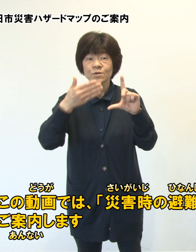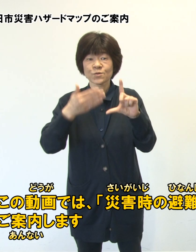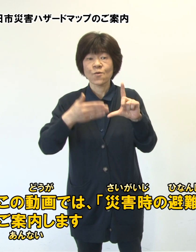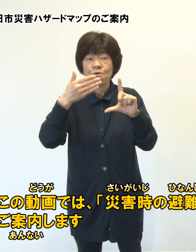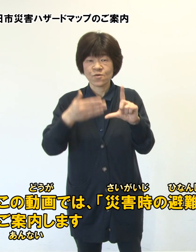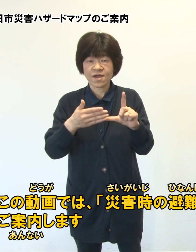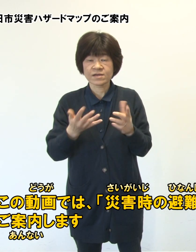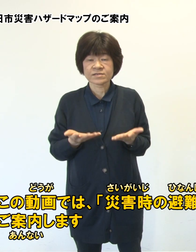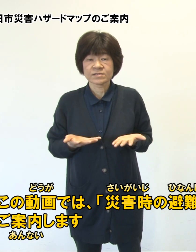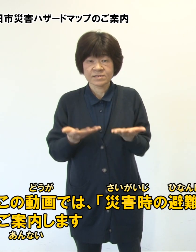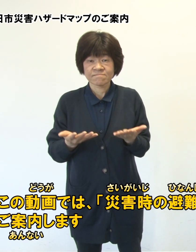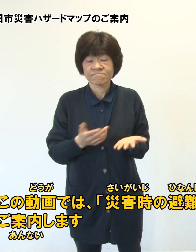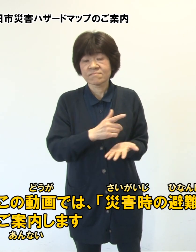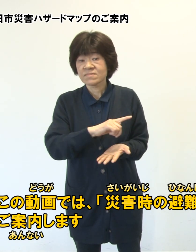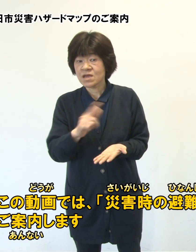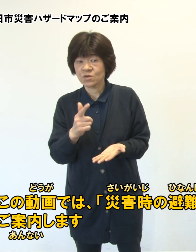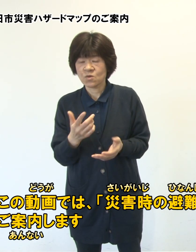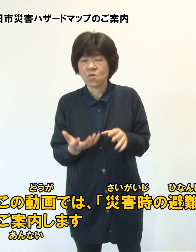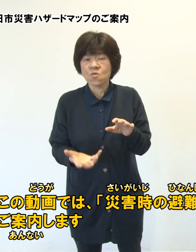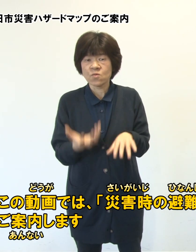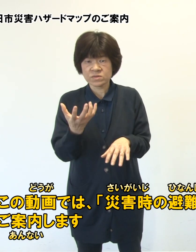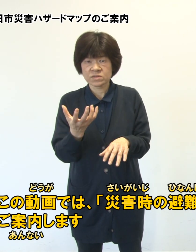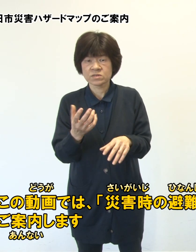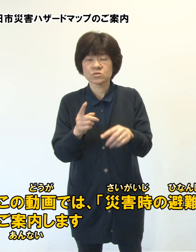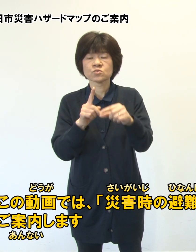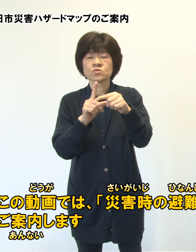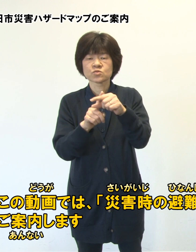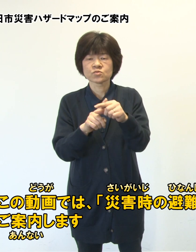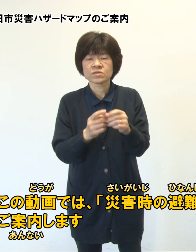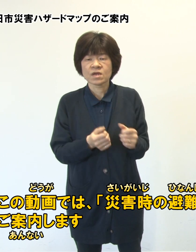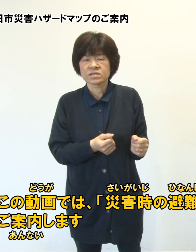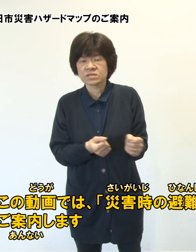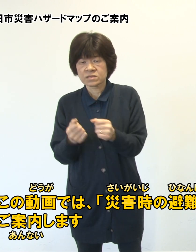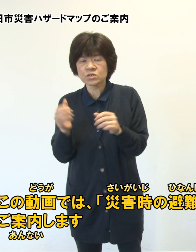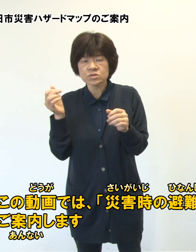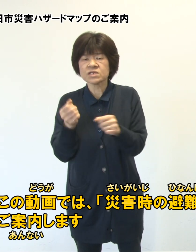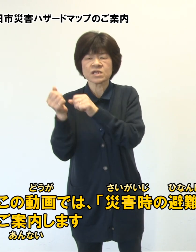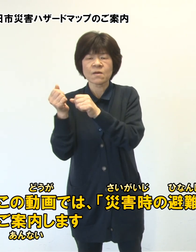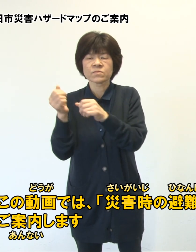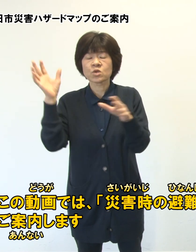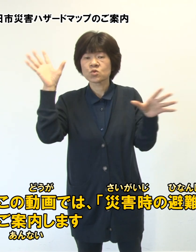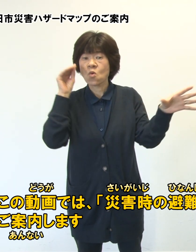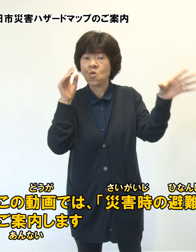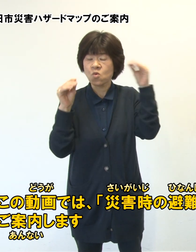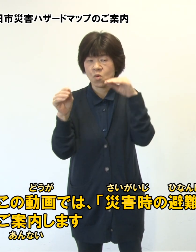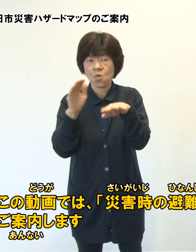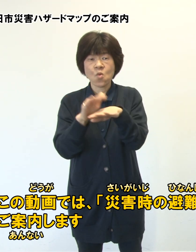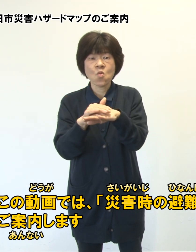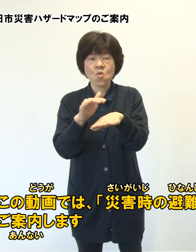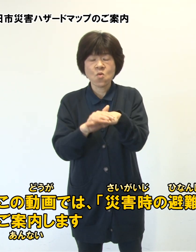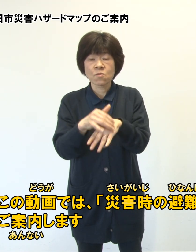この動画では災害時の避難情報の入手方法についてご案内します。